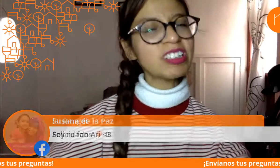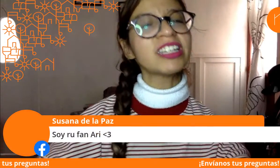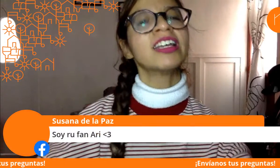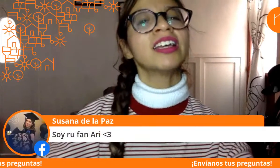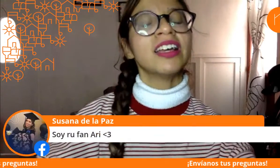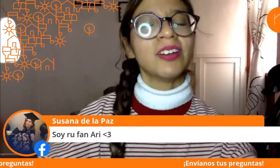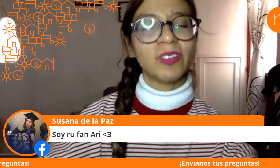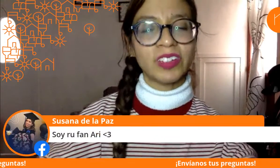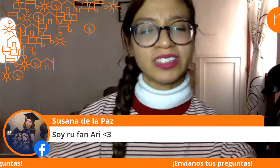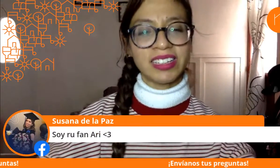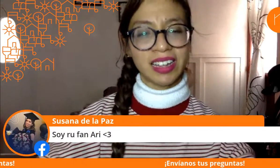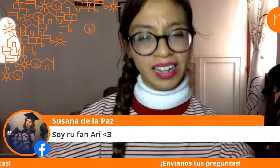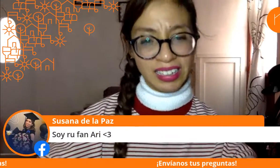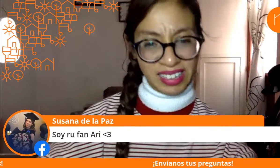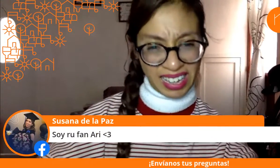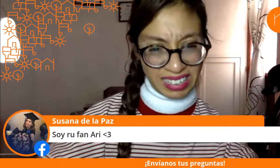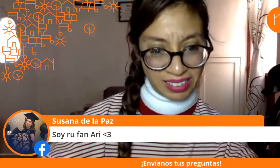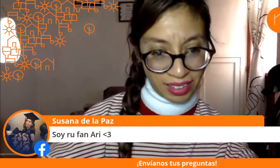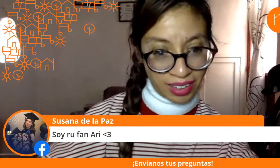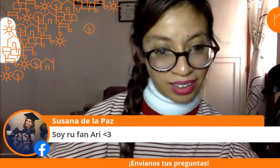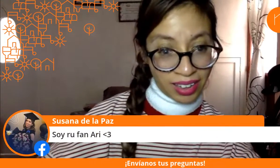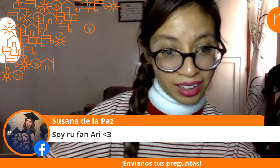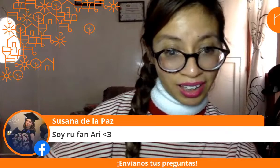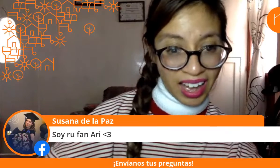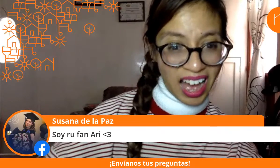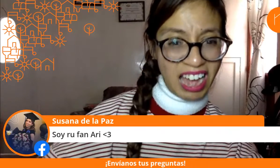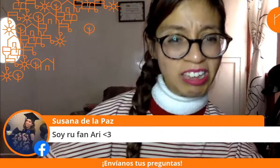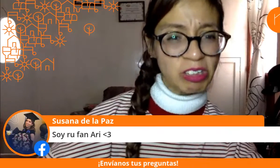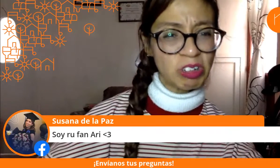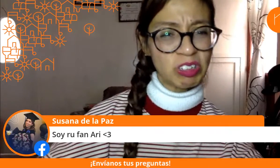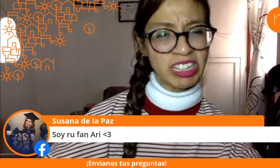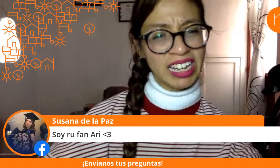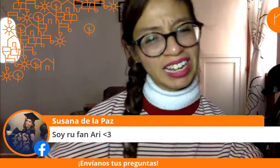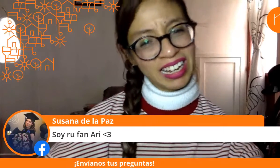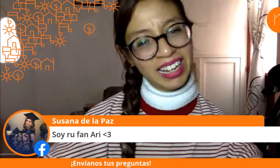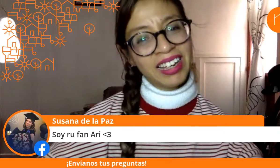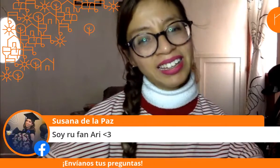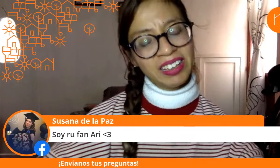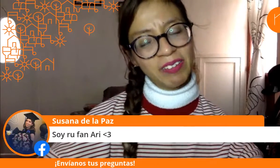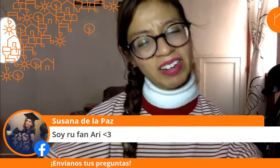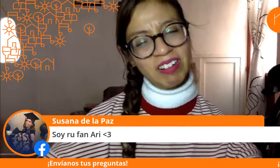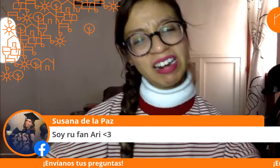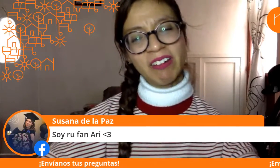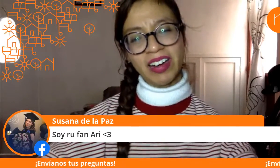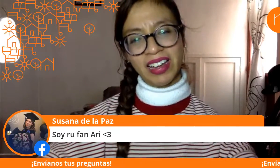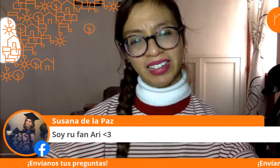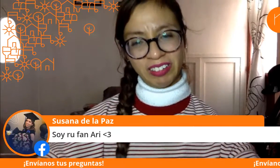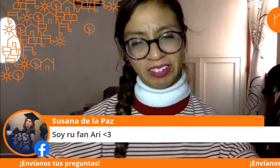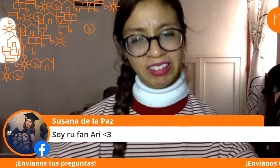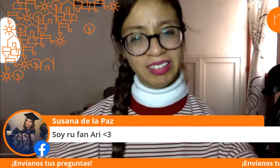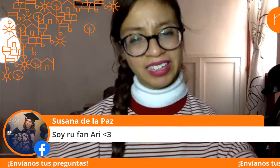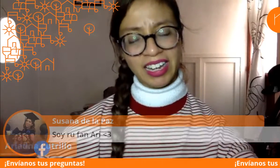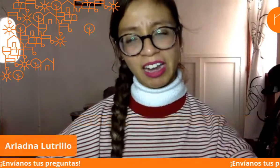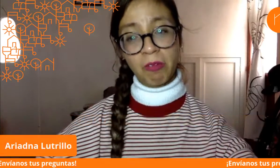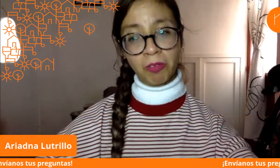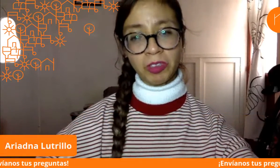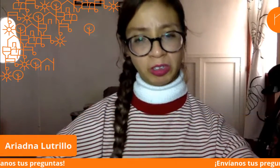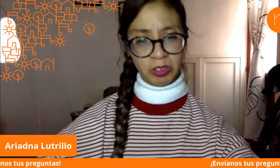muchas, muchas gracias. Ay, Susi, te mando un abrazo. Te quiero mucho,